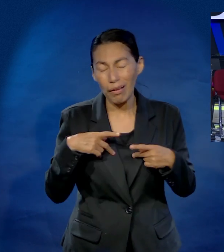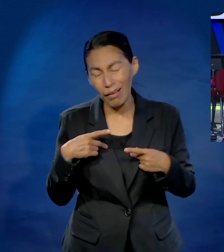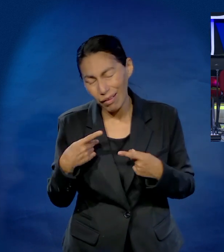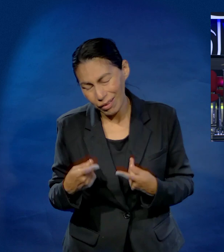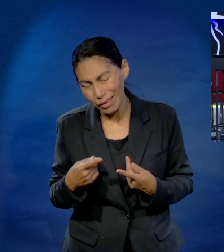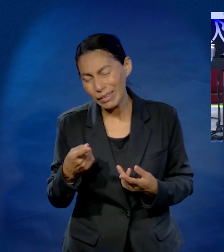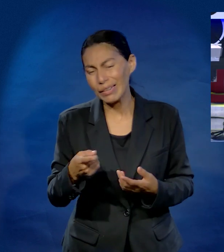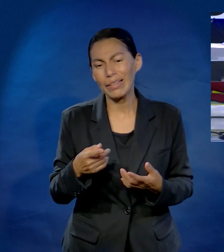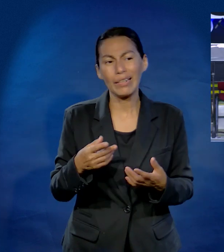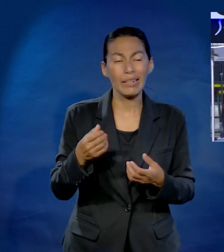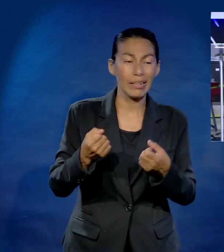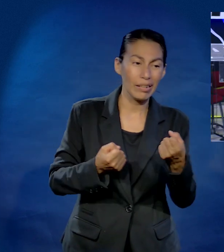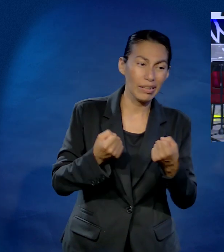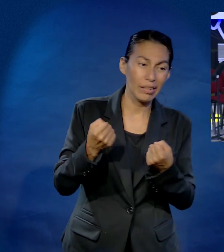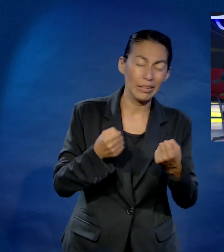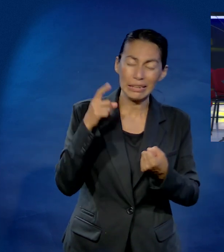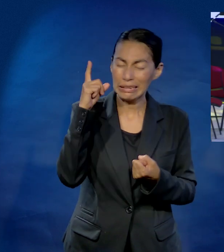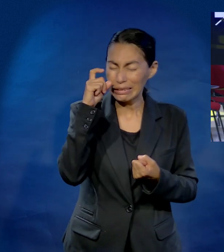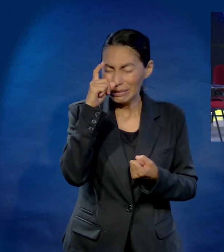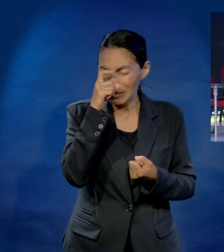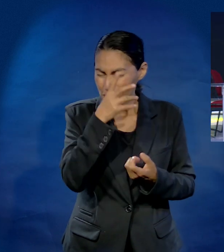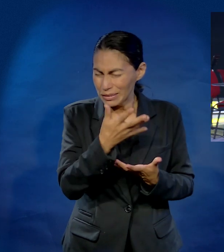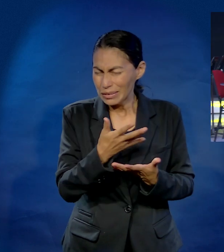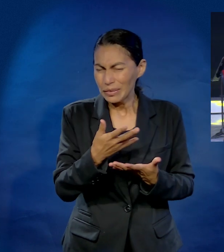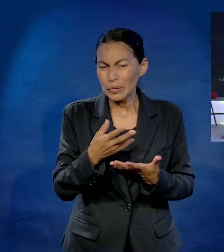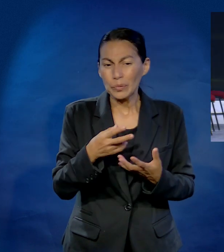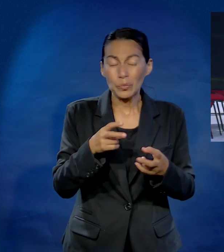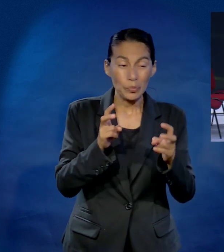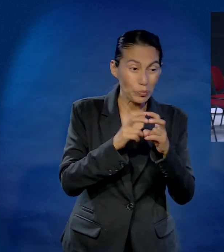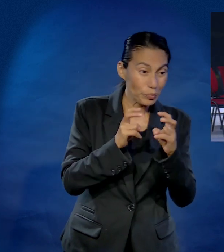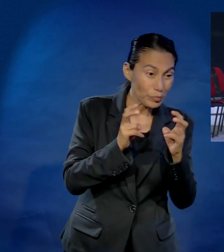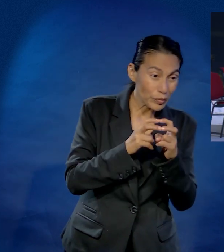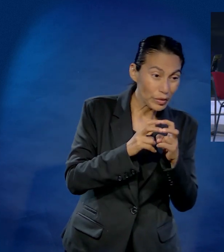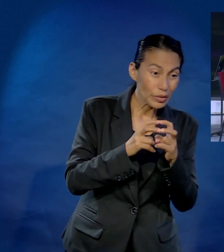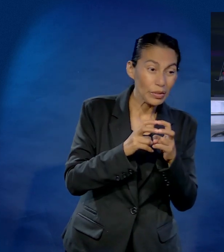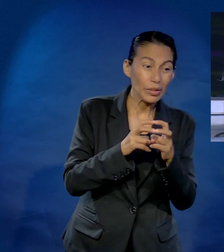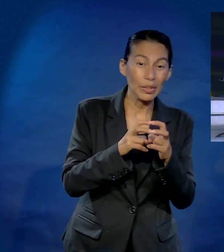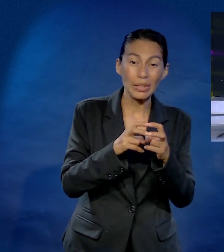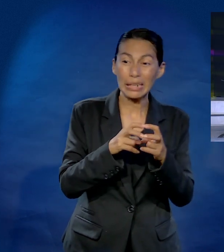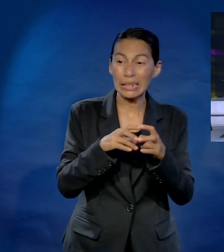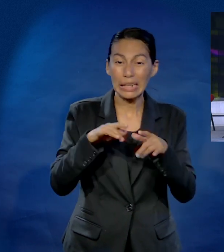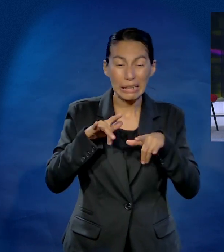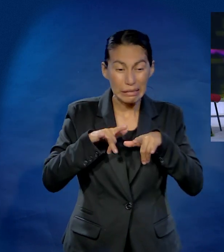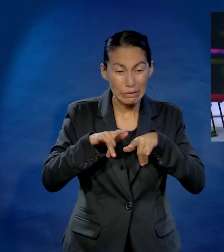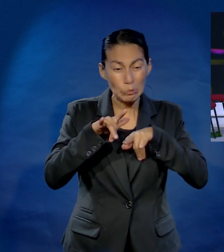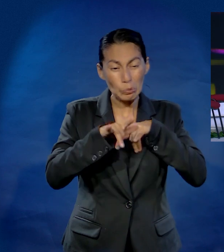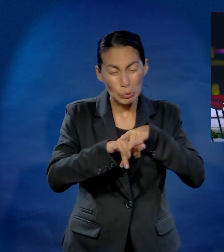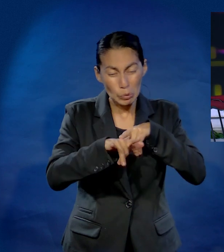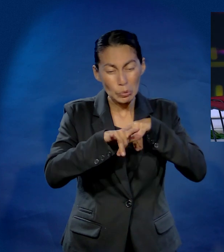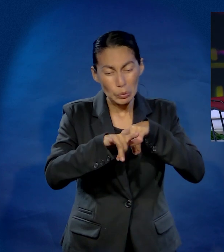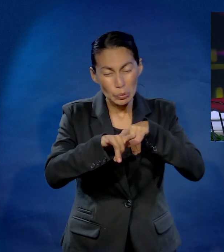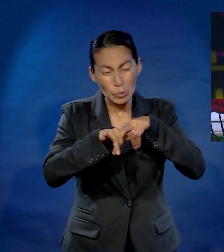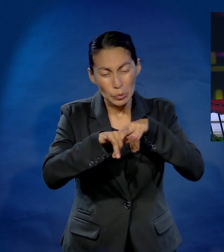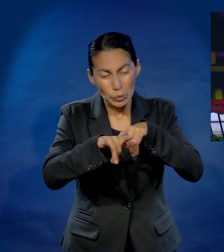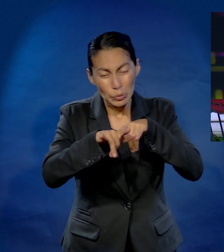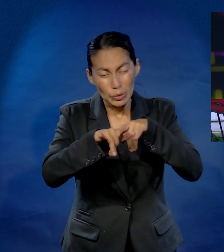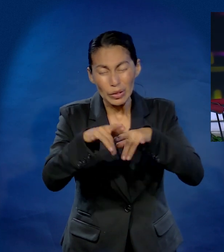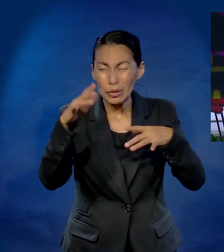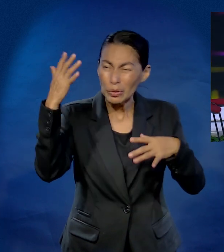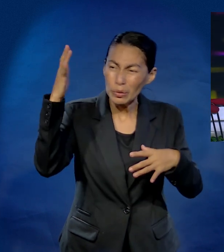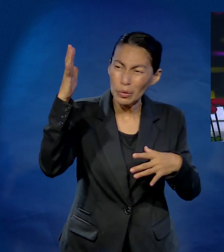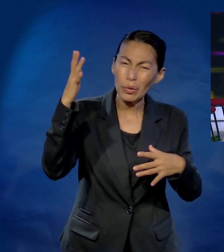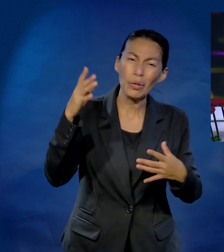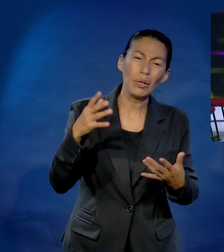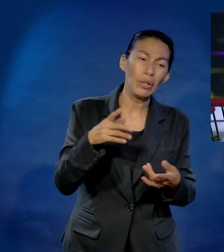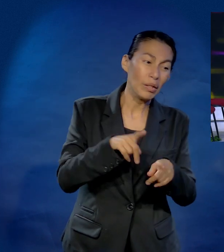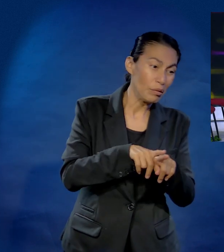a Tampico, estuve en el hospital, acompañé a la esposa, el proceso, al hijo, ir a la autopsia de ley, a reconocer,